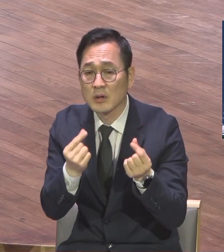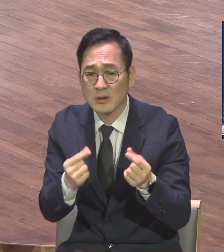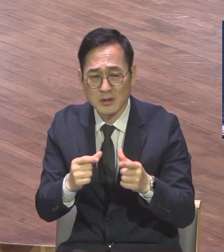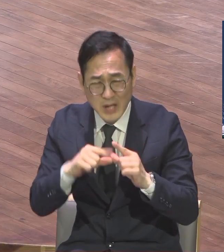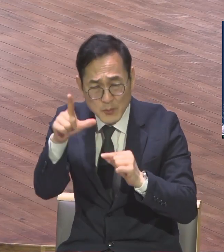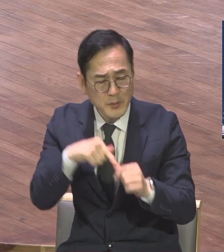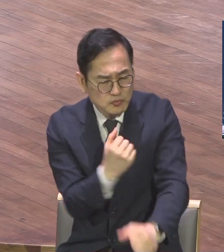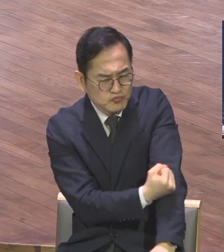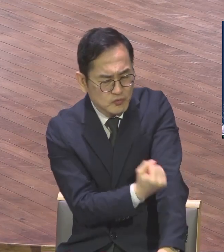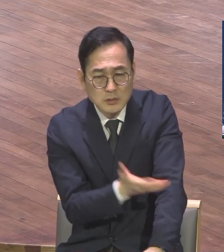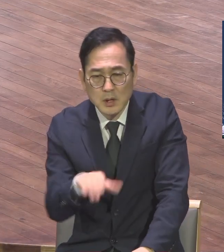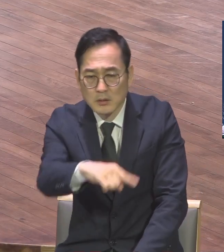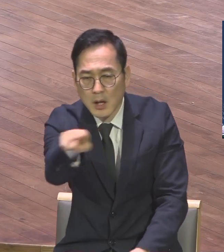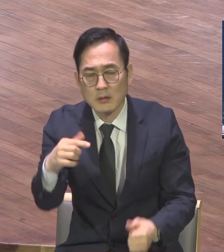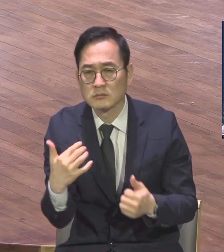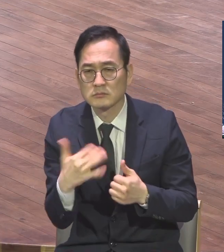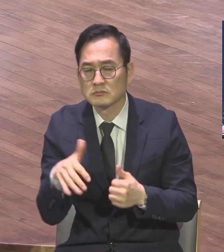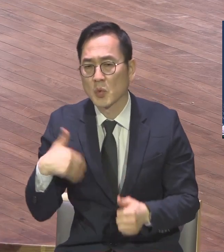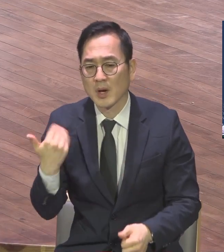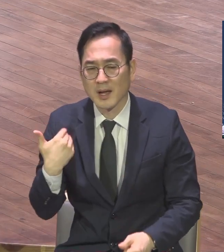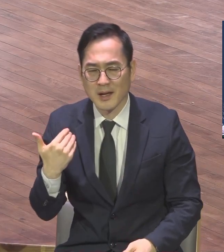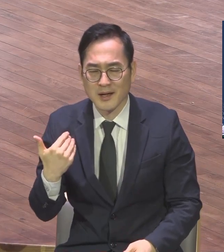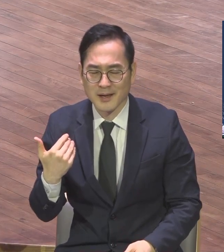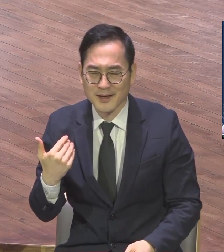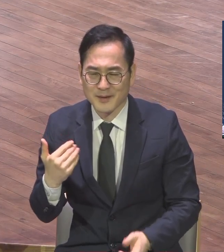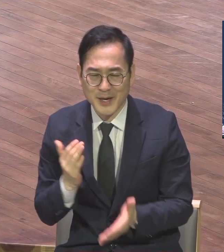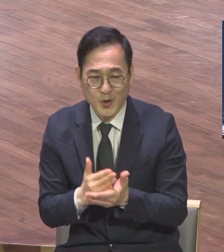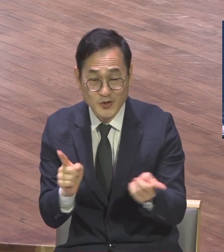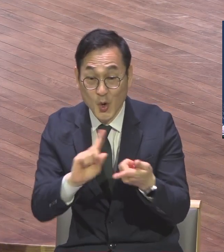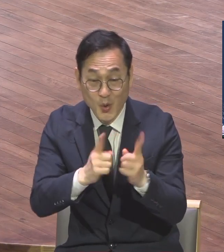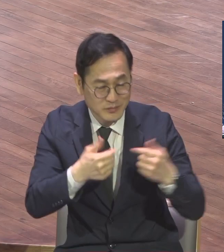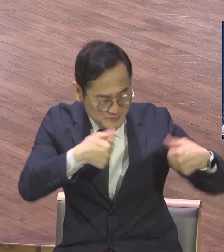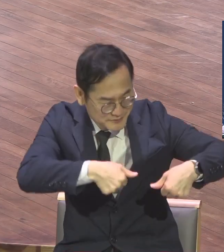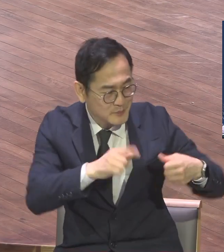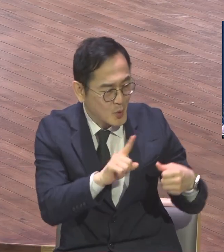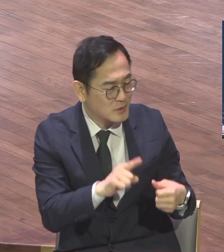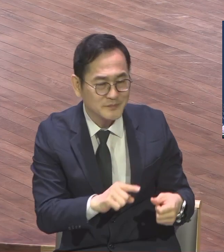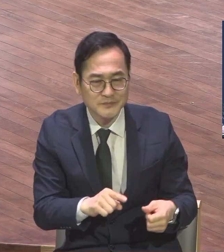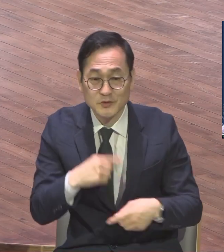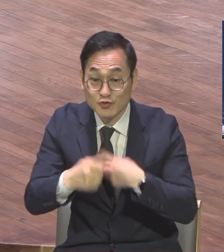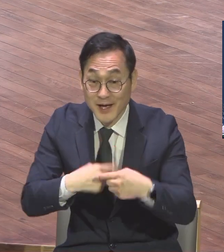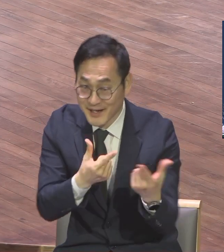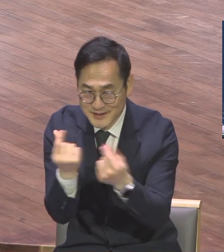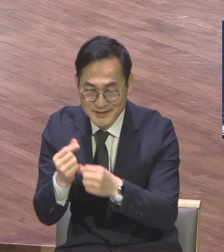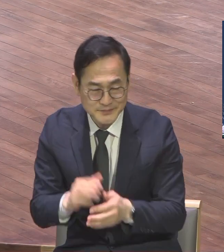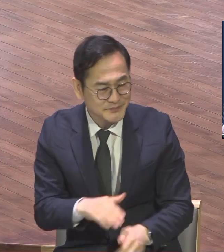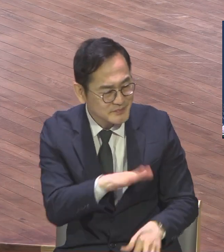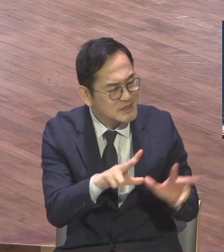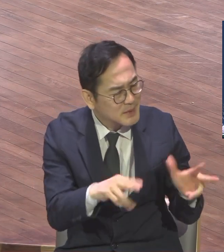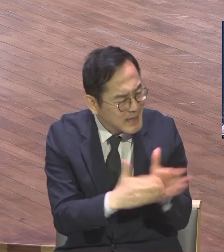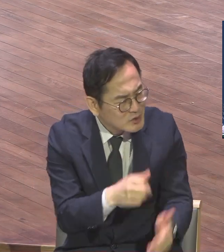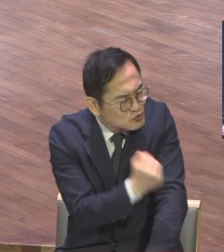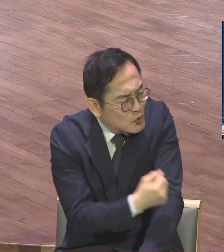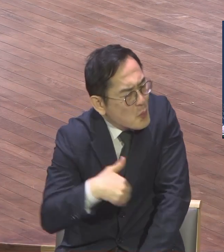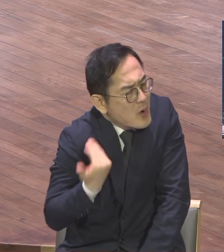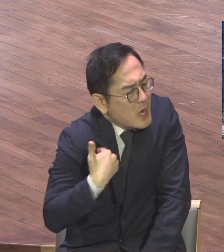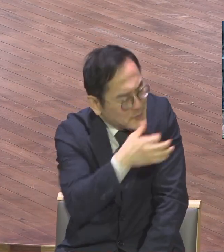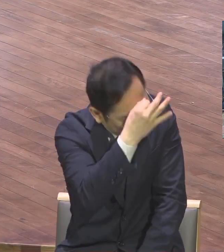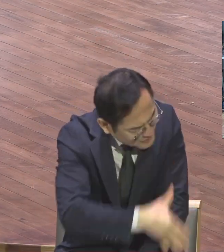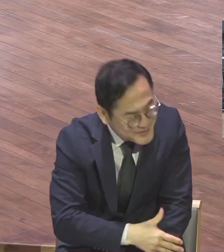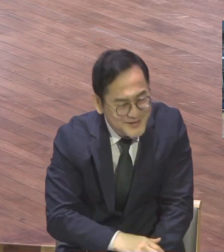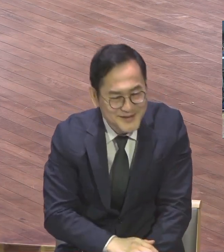많아요. 한번 옆에 있는 보면서 한번 이렇게 얘기합니다. 한번 따라해 보세요. 그동안 몰라봬서